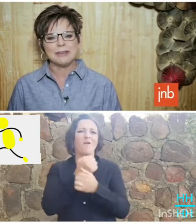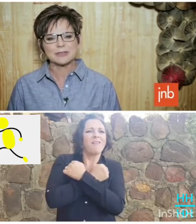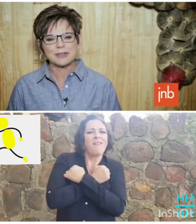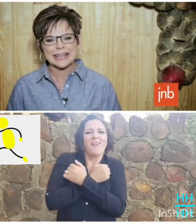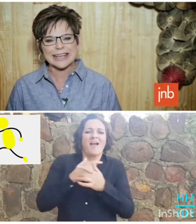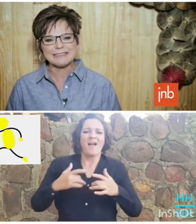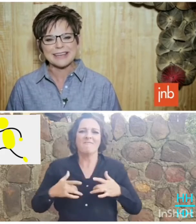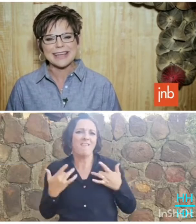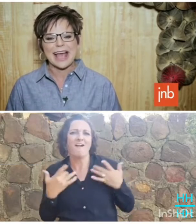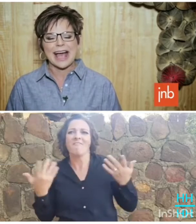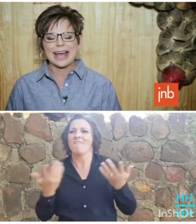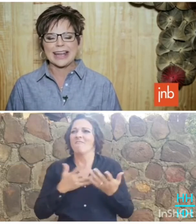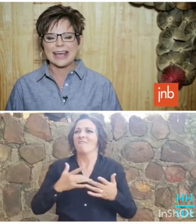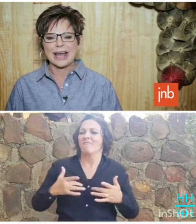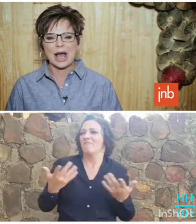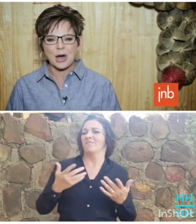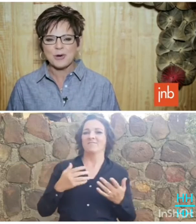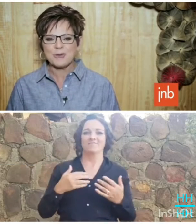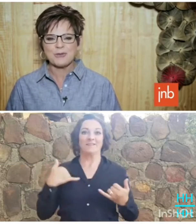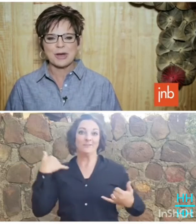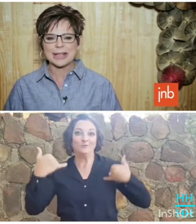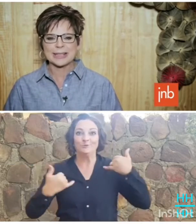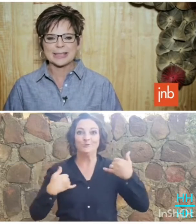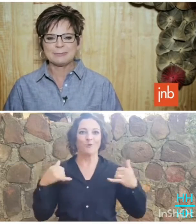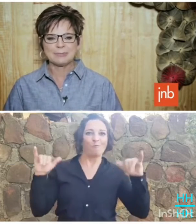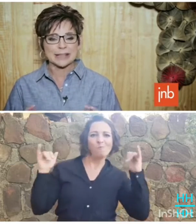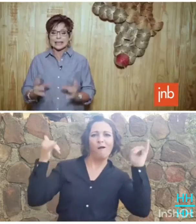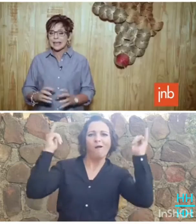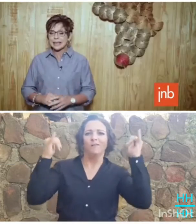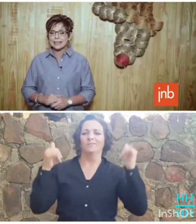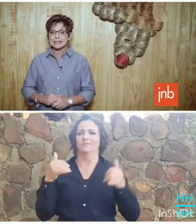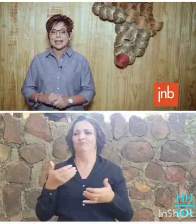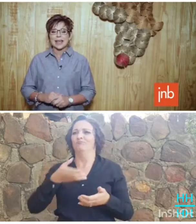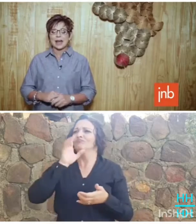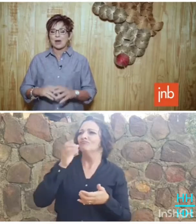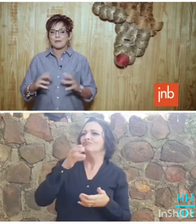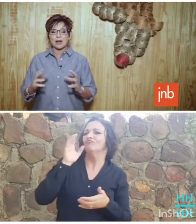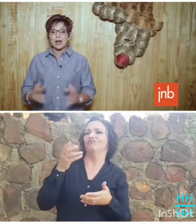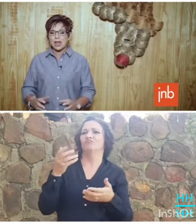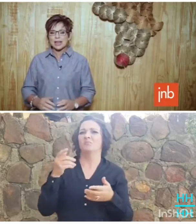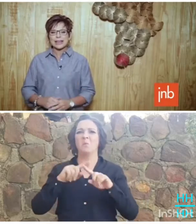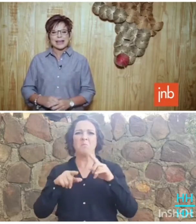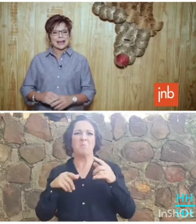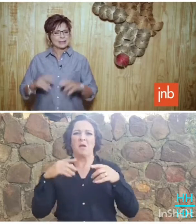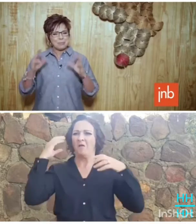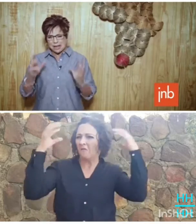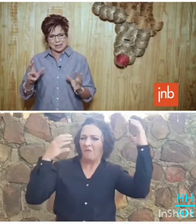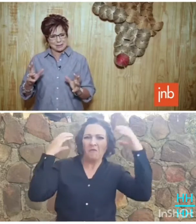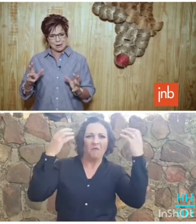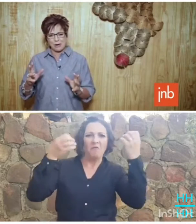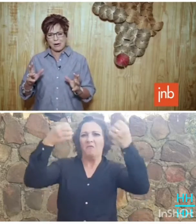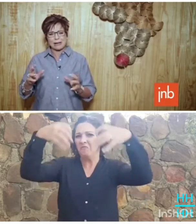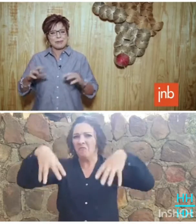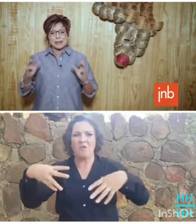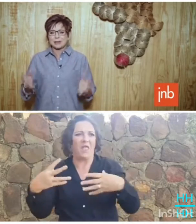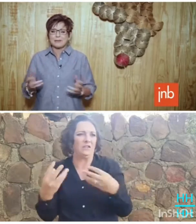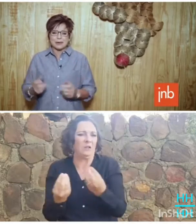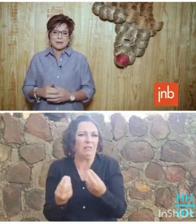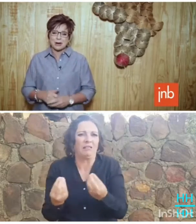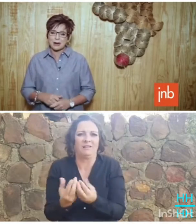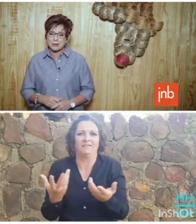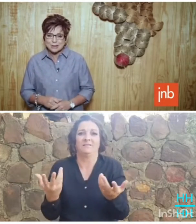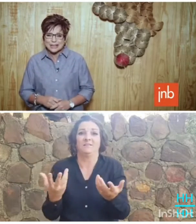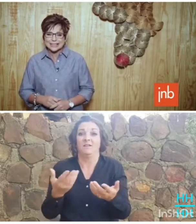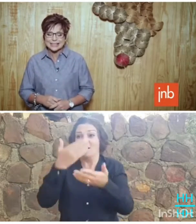lief is vir die lewe, hulle hou van partijkies, hulle hou van keier, hulle is baie dier mekaar, hulle vergeet